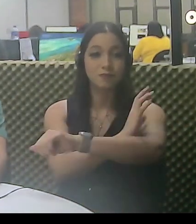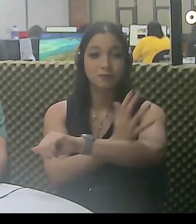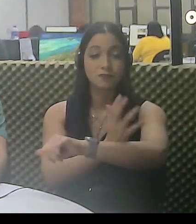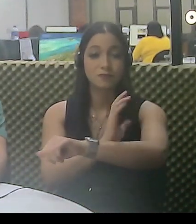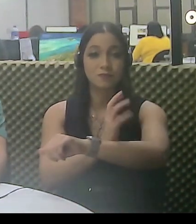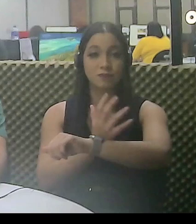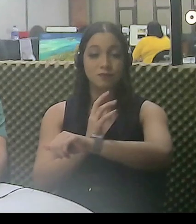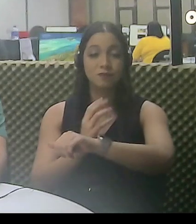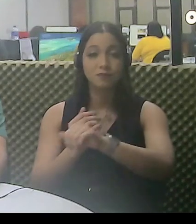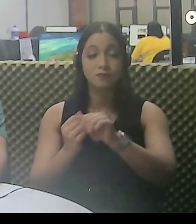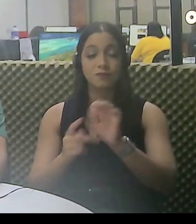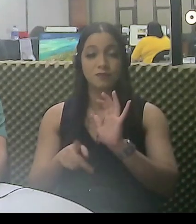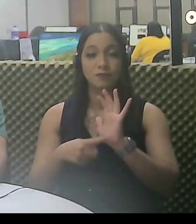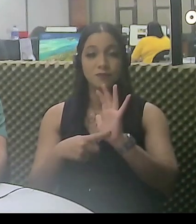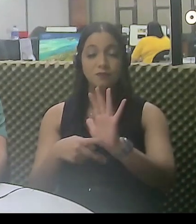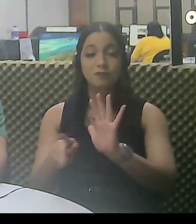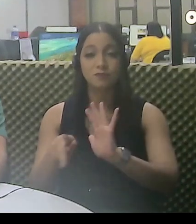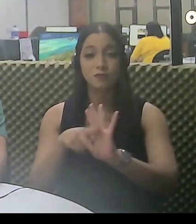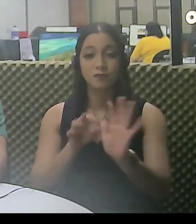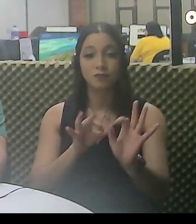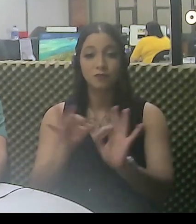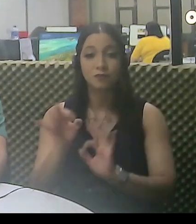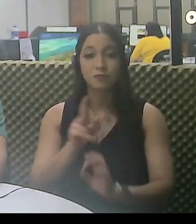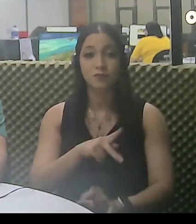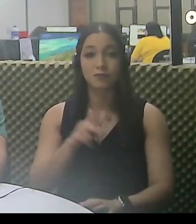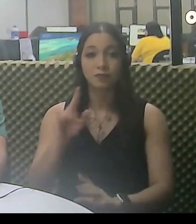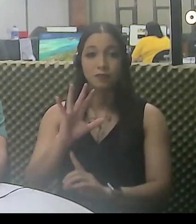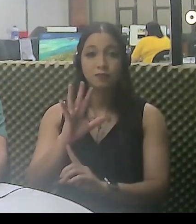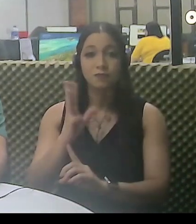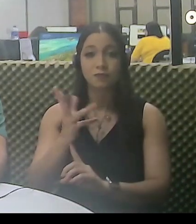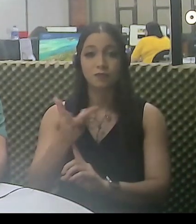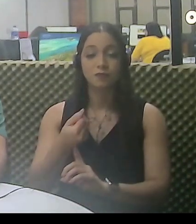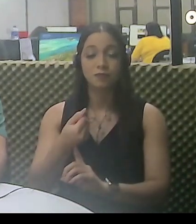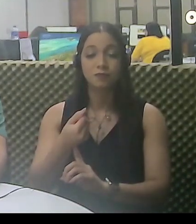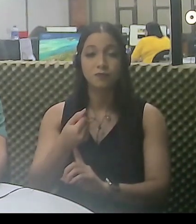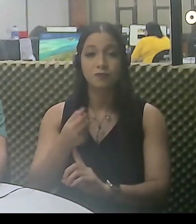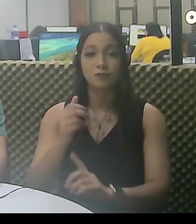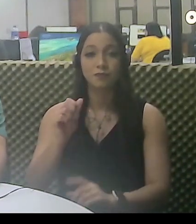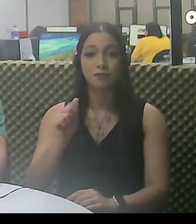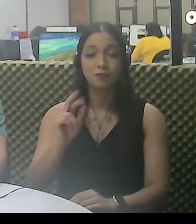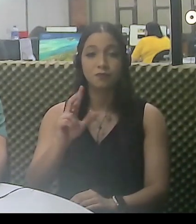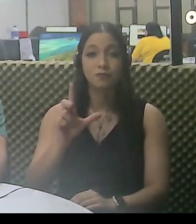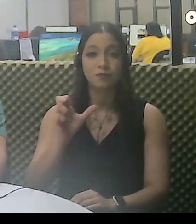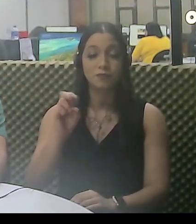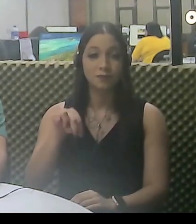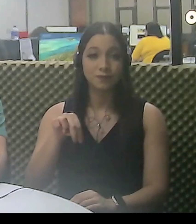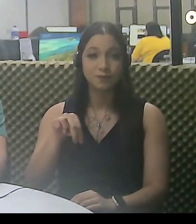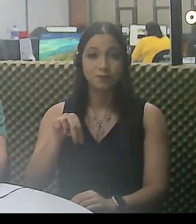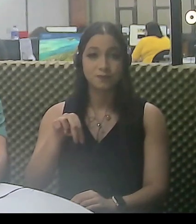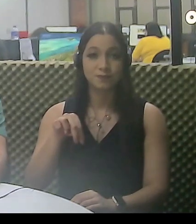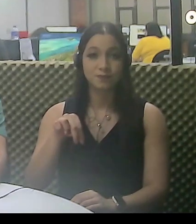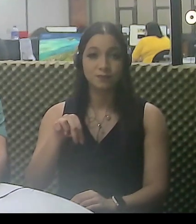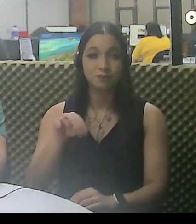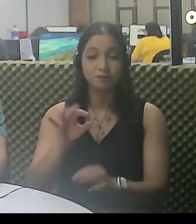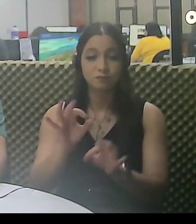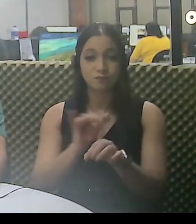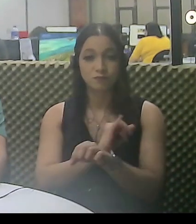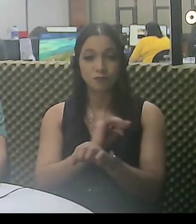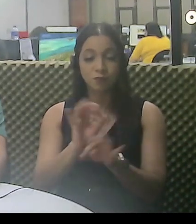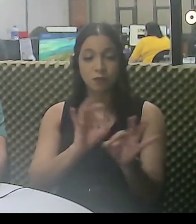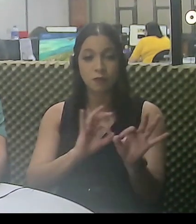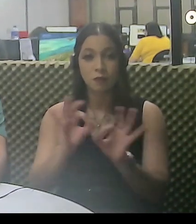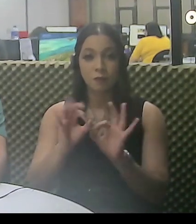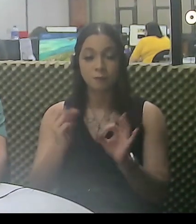cartaz amostra organizada pelo professor e artista gráfico Arlen Costa de Paula foi elaborada por